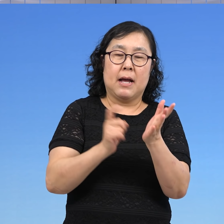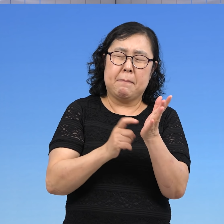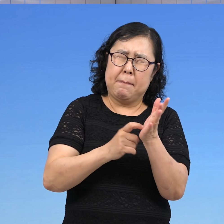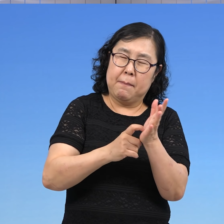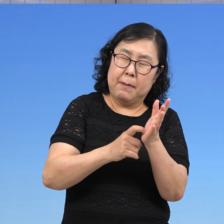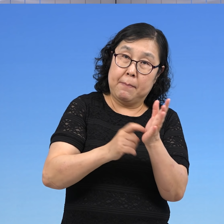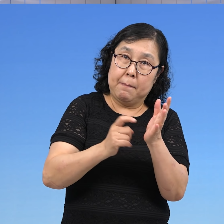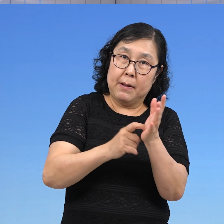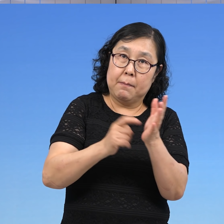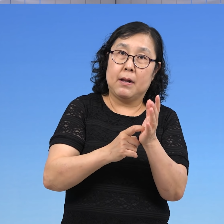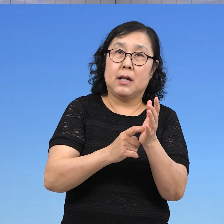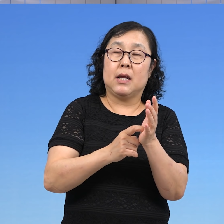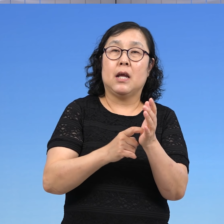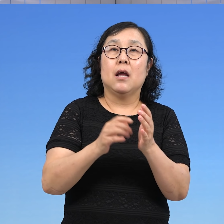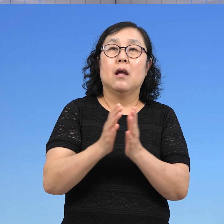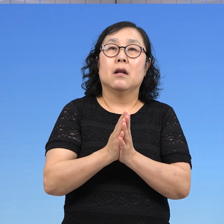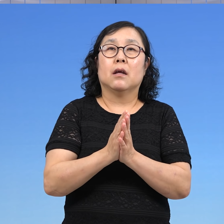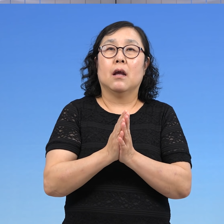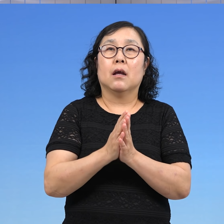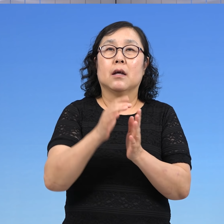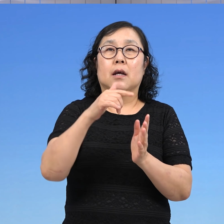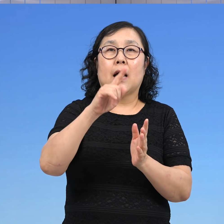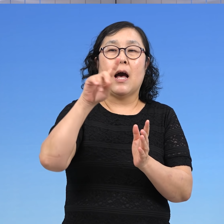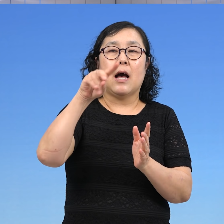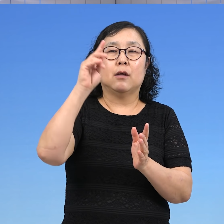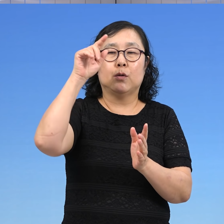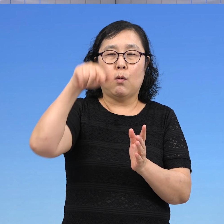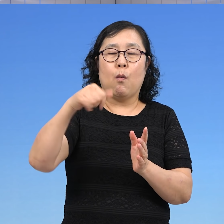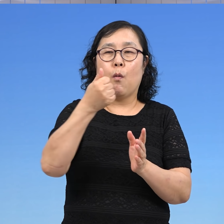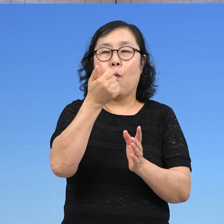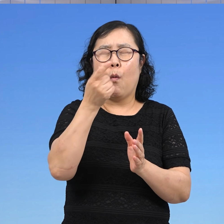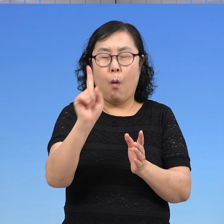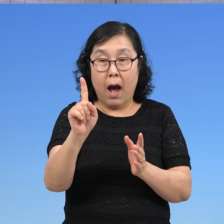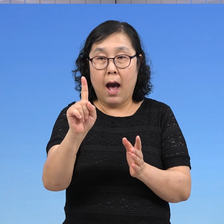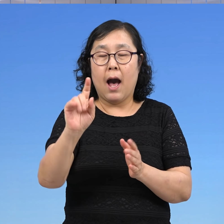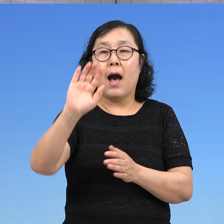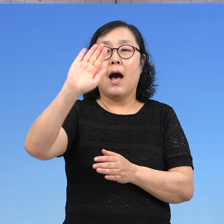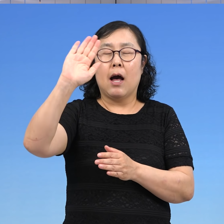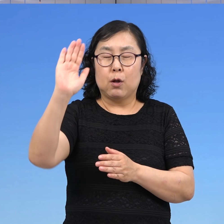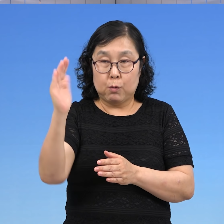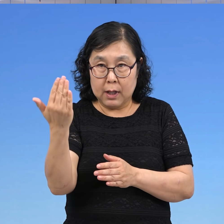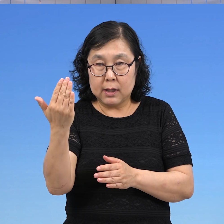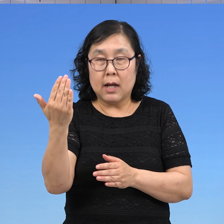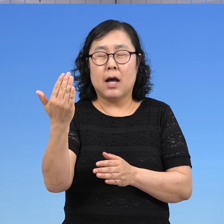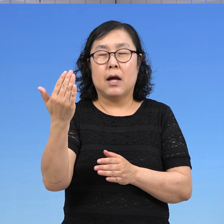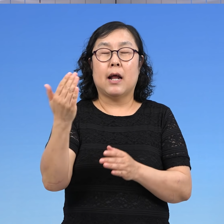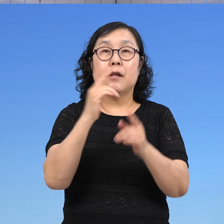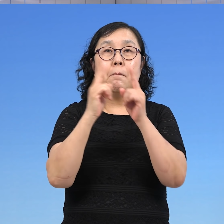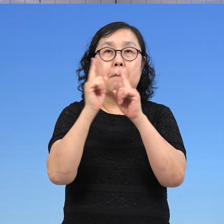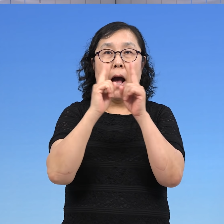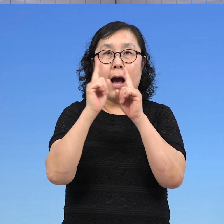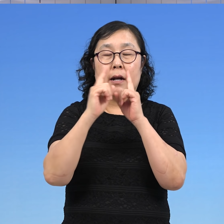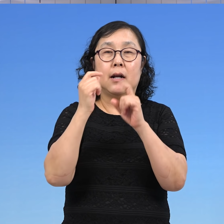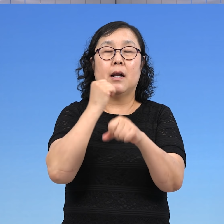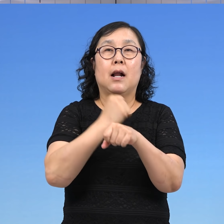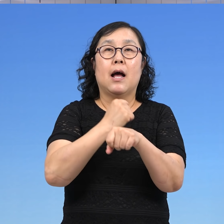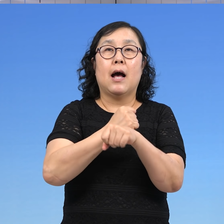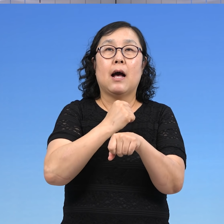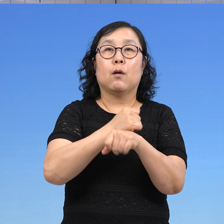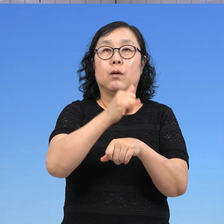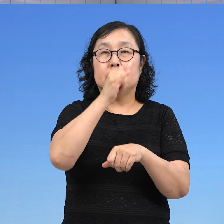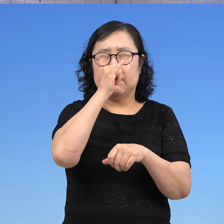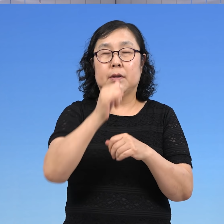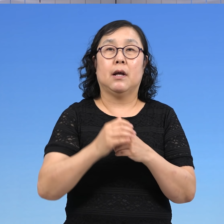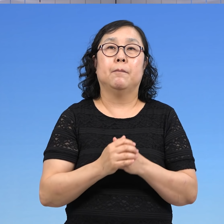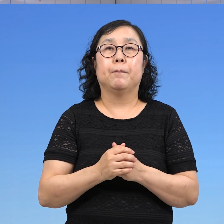넣어가지고 하이퍼 exo 레이 션 이 하이프 라는 단어가 과도 하거나 지나침 을 나타낼 때